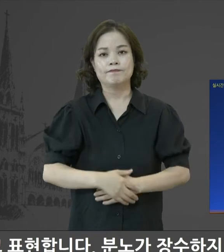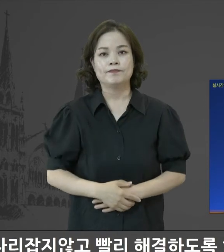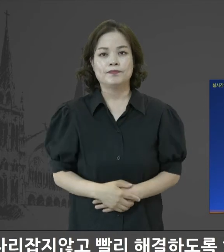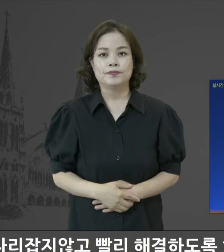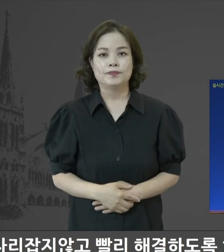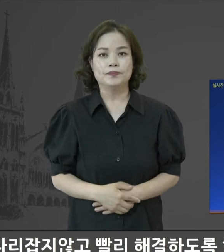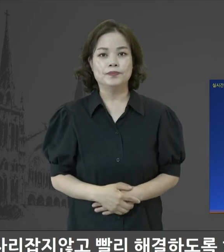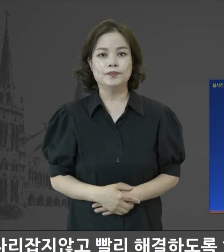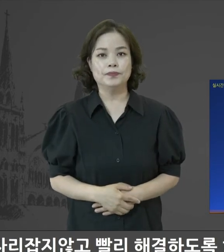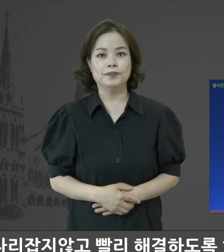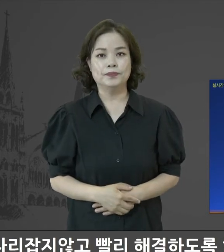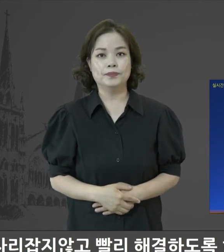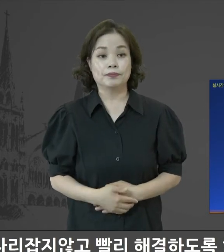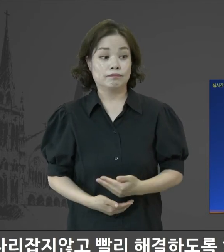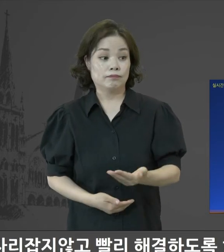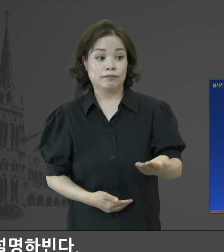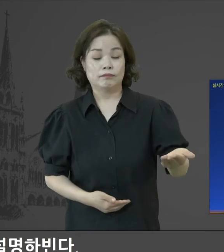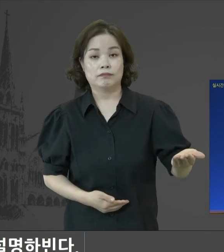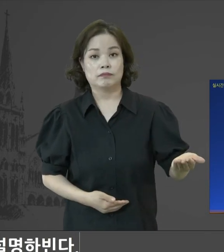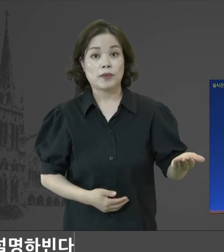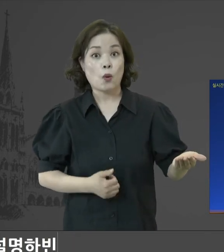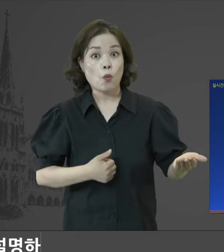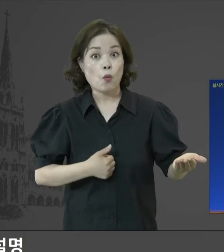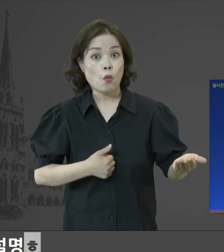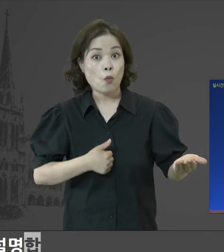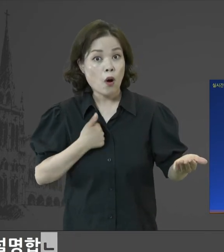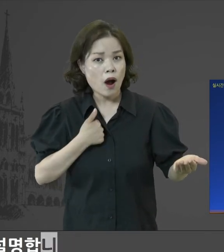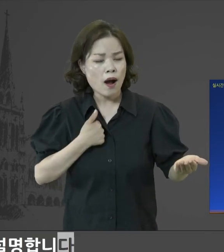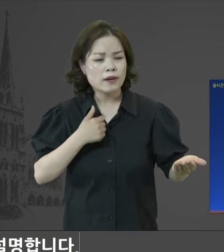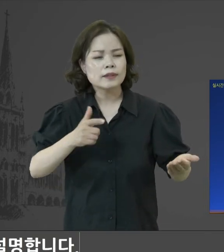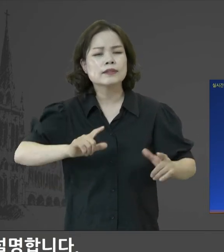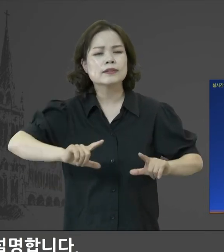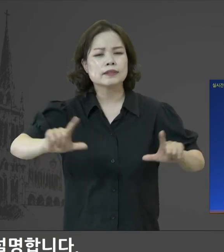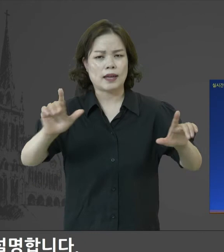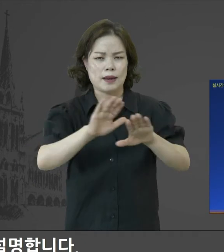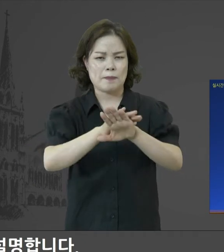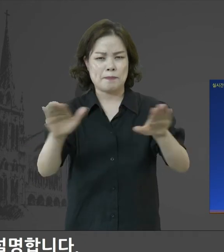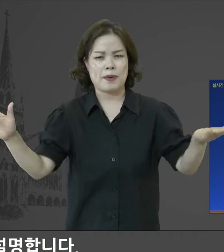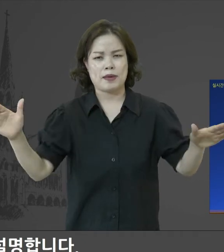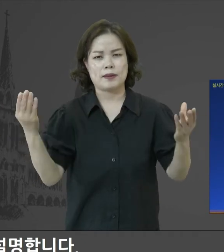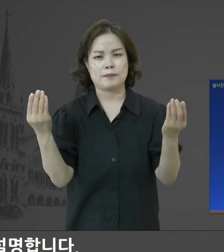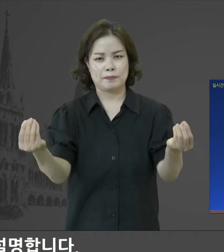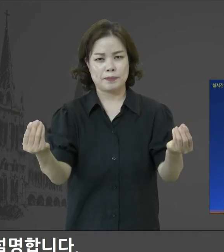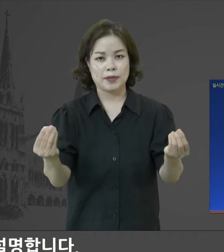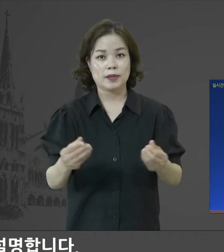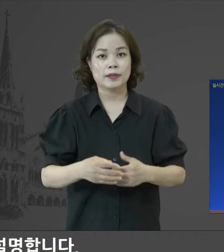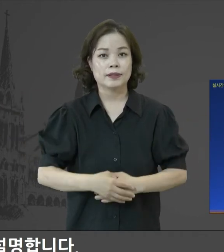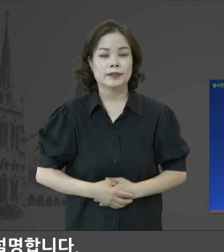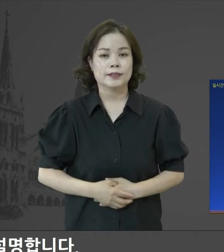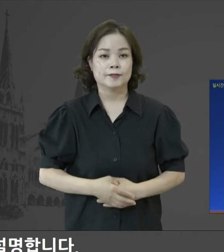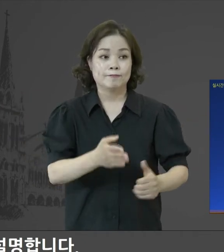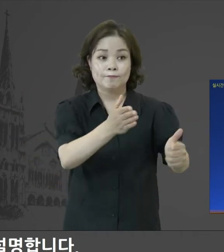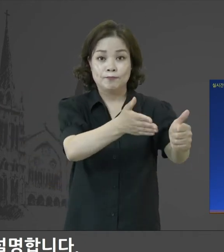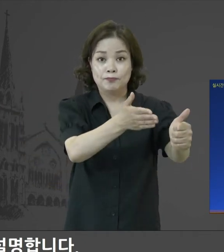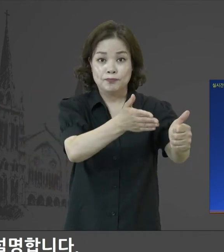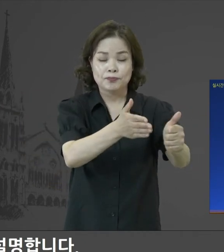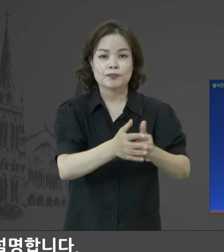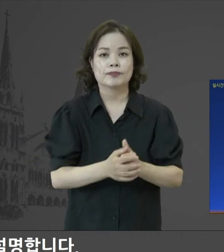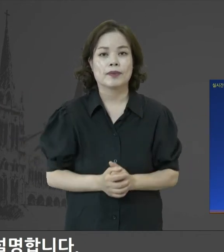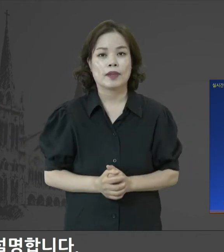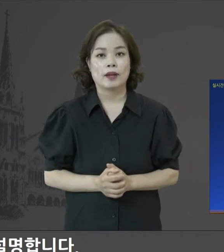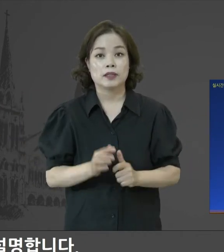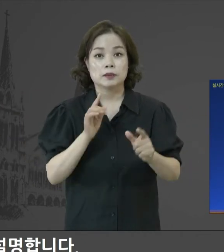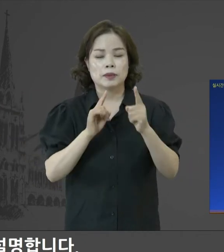것이죠. 여러분, 화는 그날에 불 수 있기를 바랍니다.